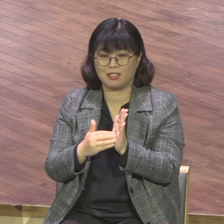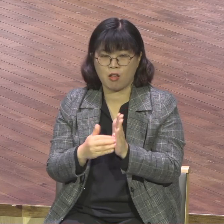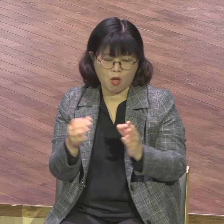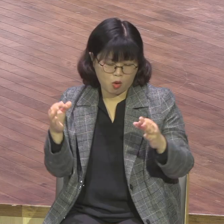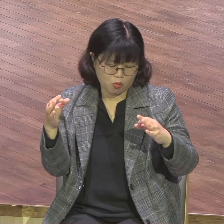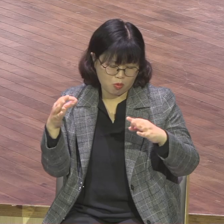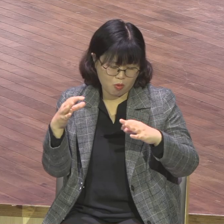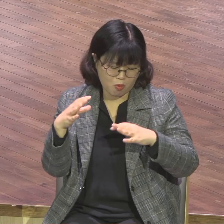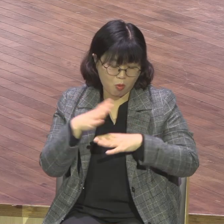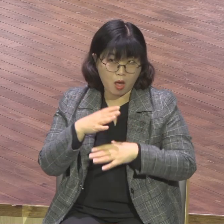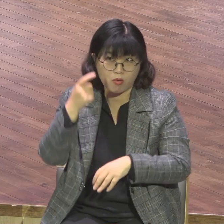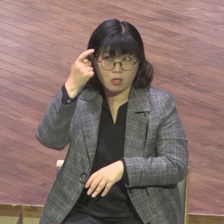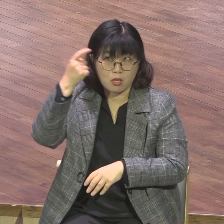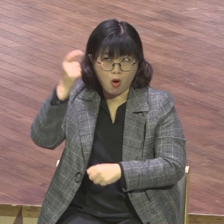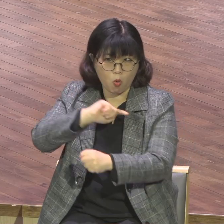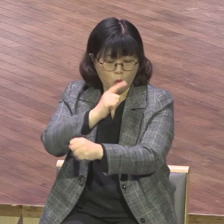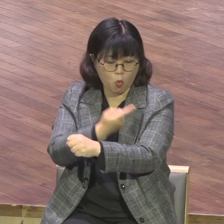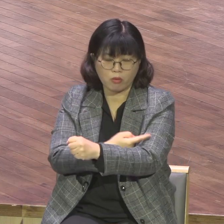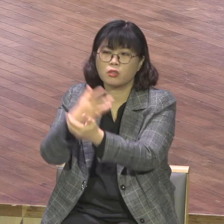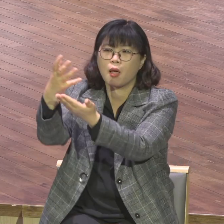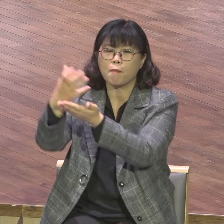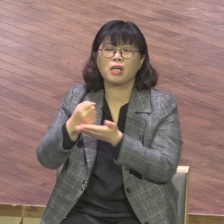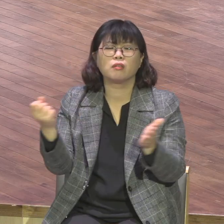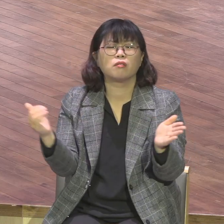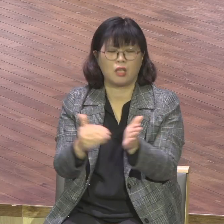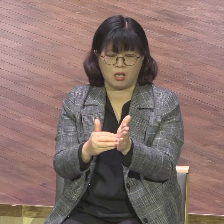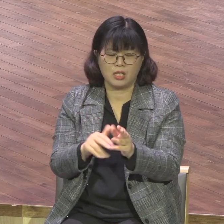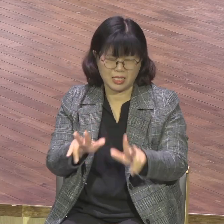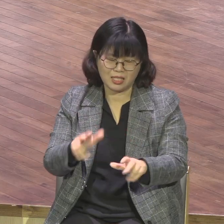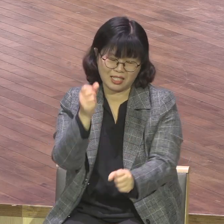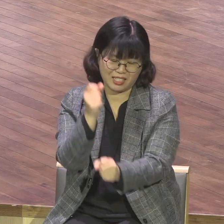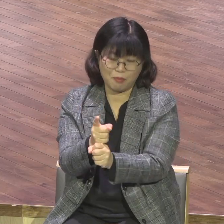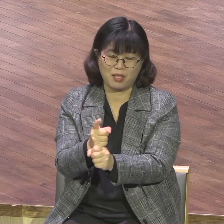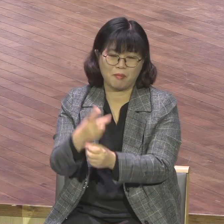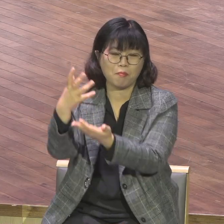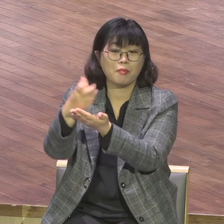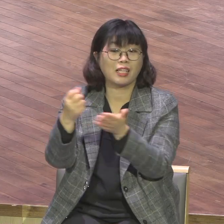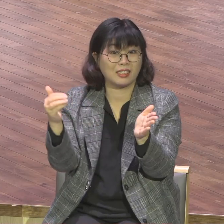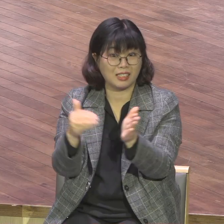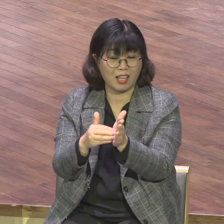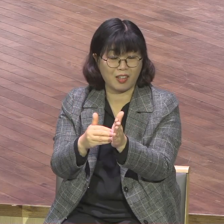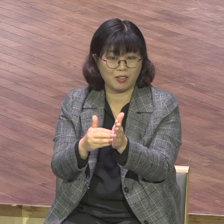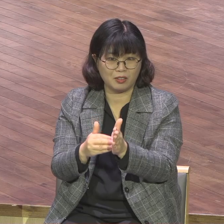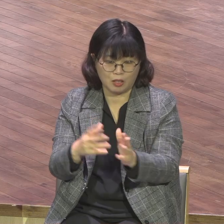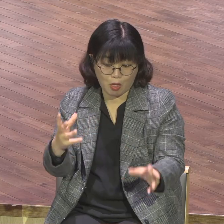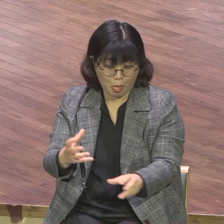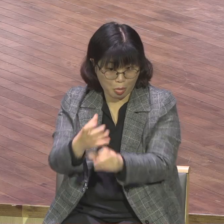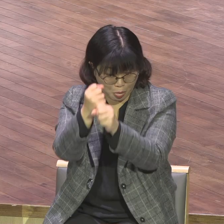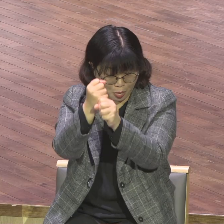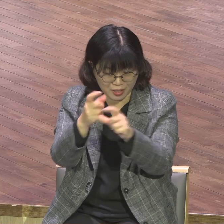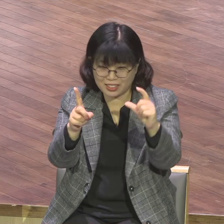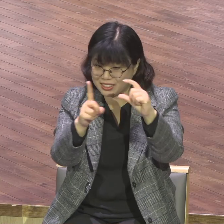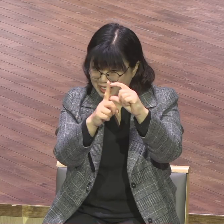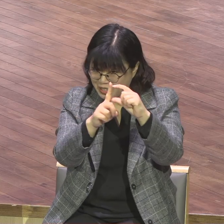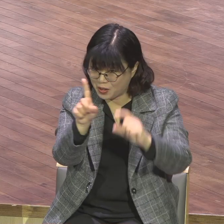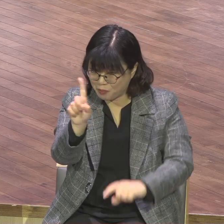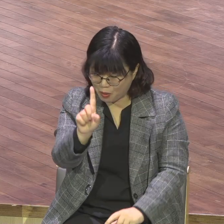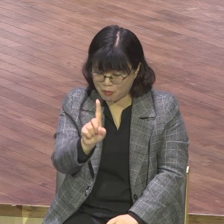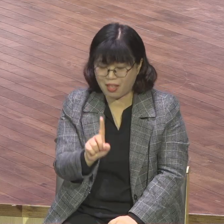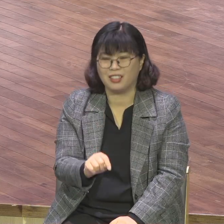놀라운 영적인 권세가 주어졌다. 한마디로 헤븐리 파워,